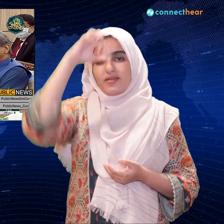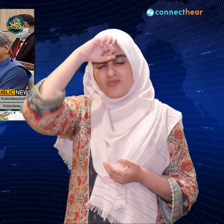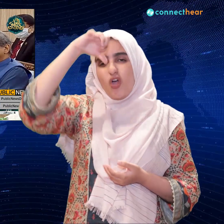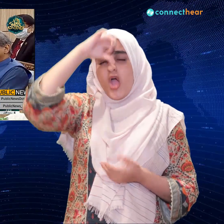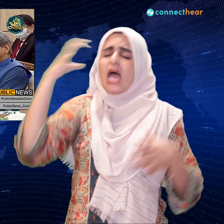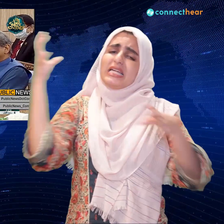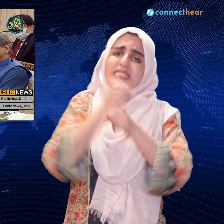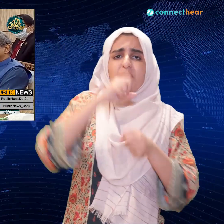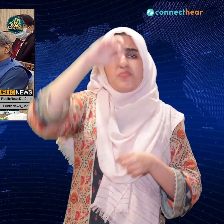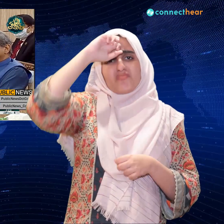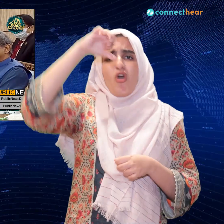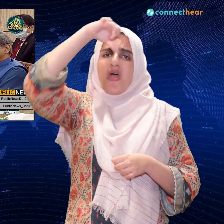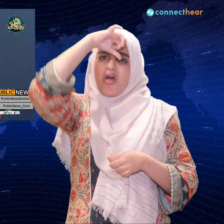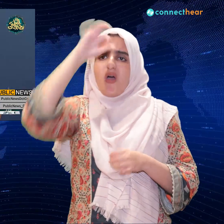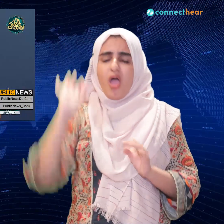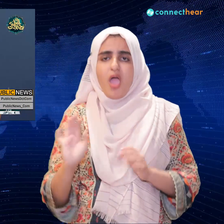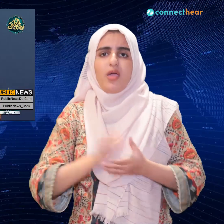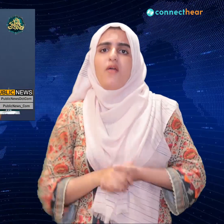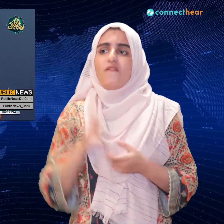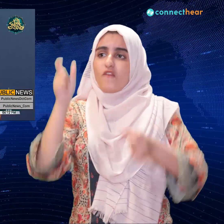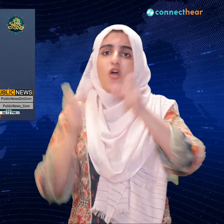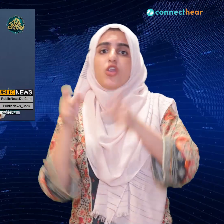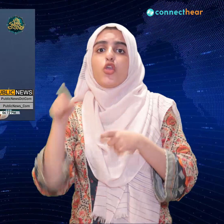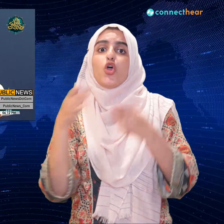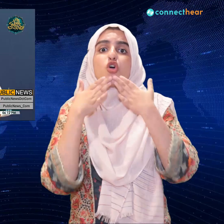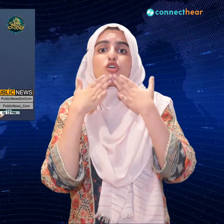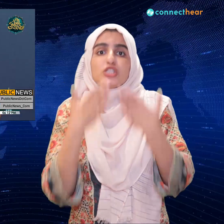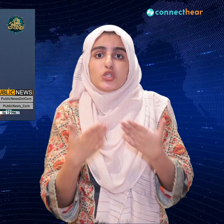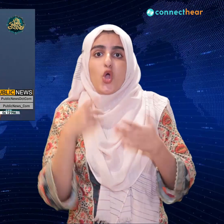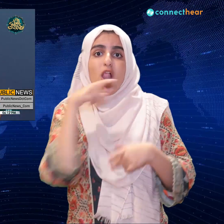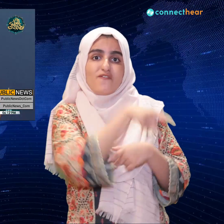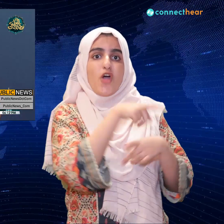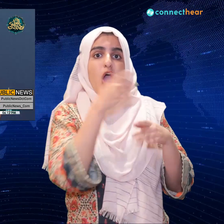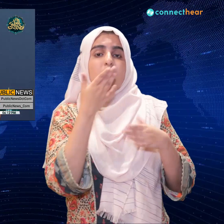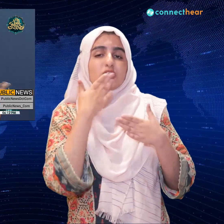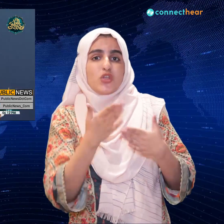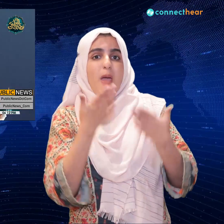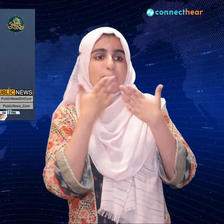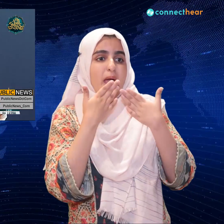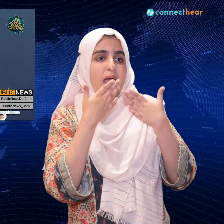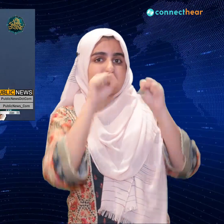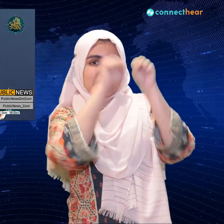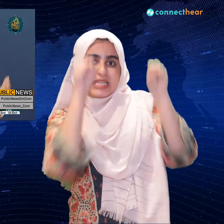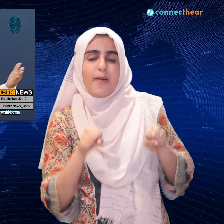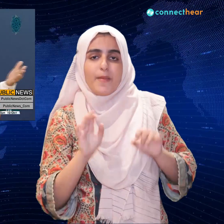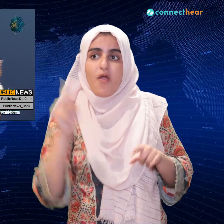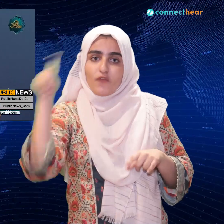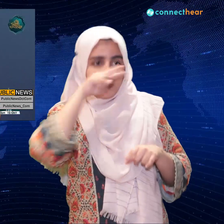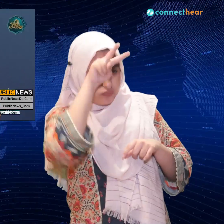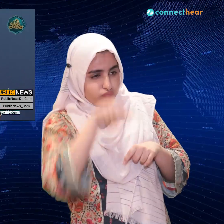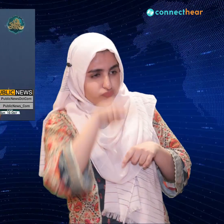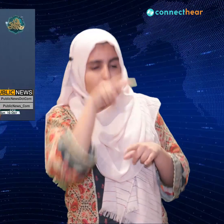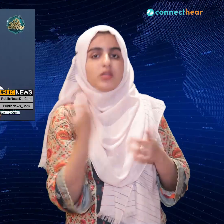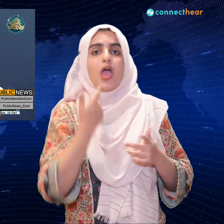اسکالرز ہوں گے. اس اسکالر کا کام ہوگا کہ اسکولوں کے جو کریکولم ہیں ان کو مانیٹر کرے, کیونکہ ہم نے 8,